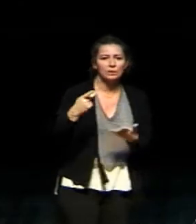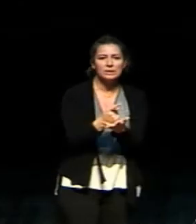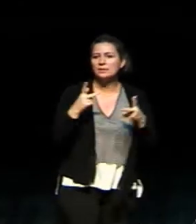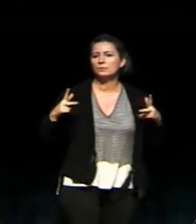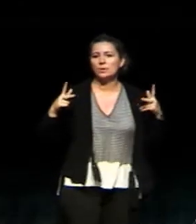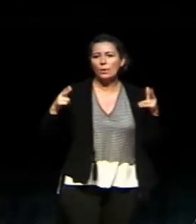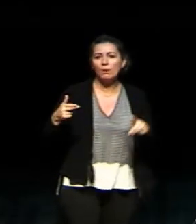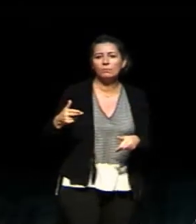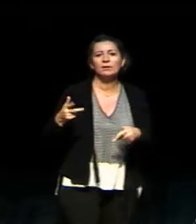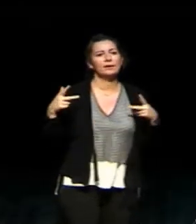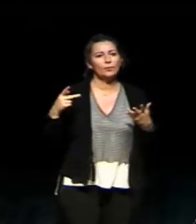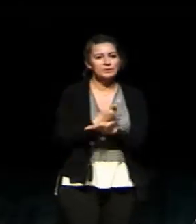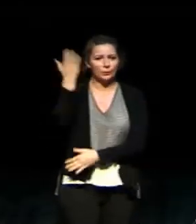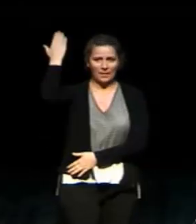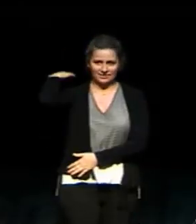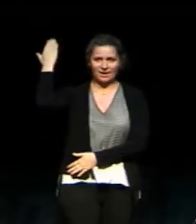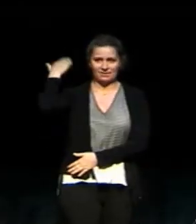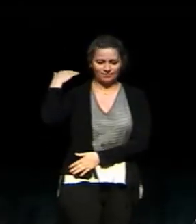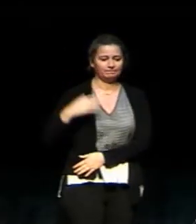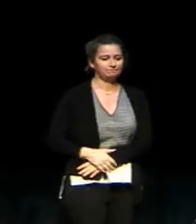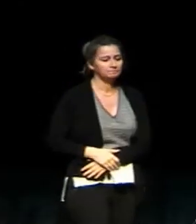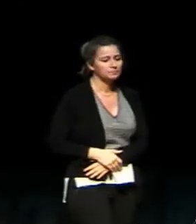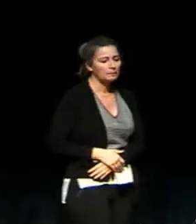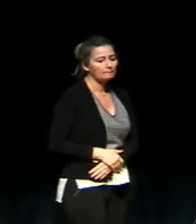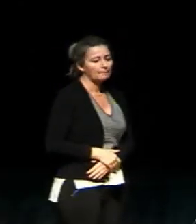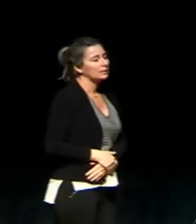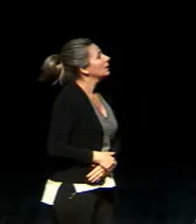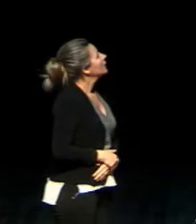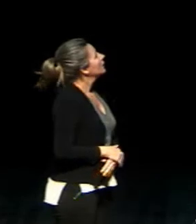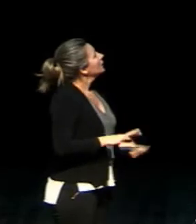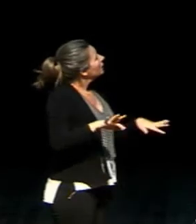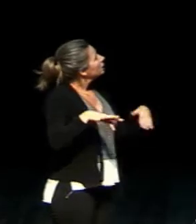sobre o ensino, sobre o aprendizado deles de segunda língua. E a gente percebe que